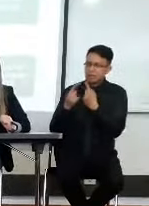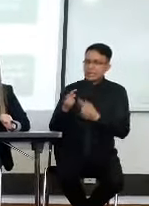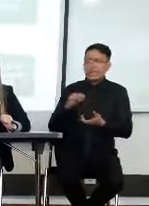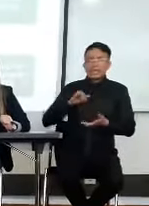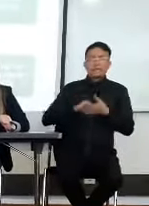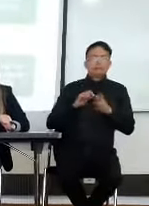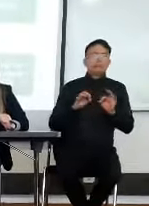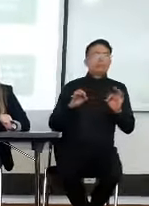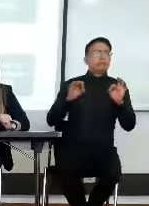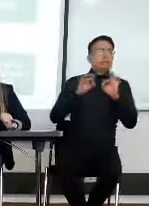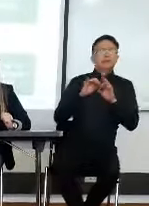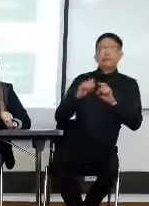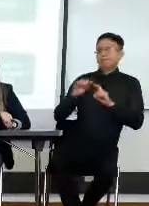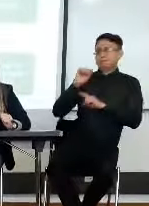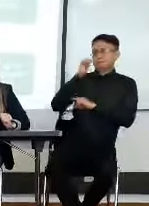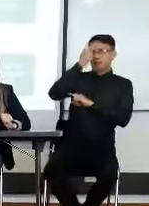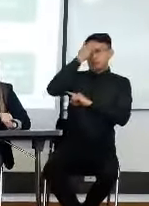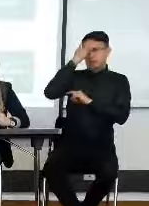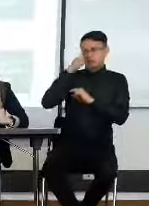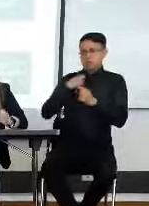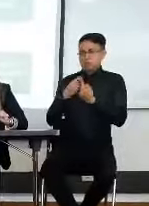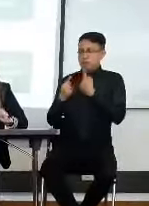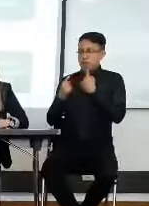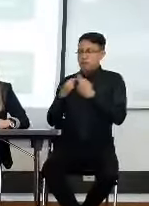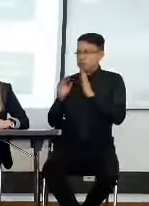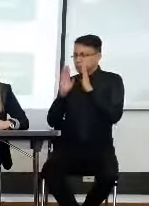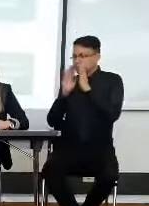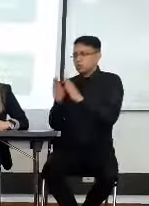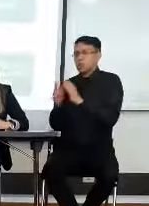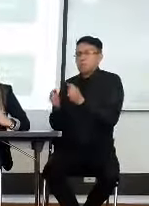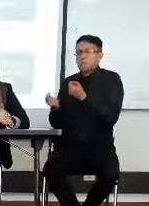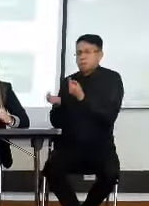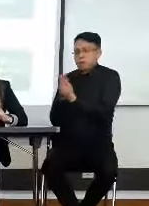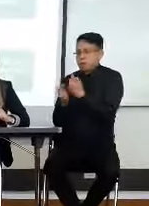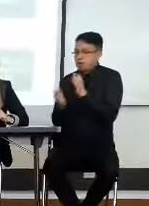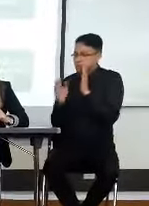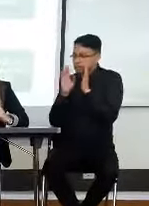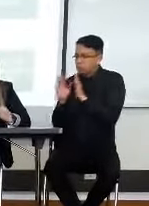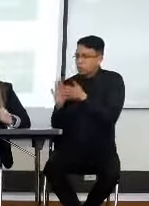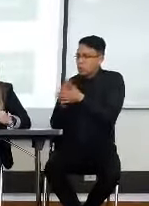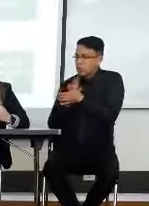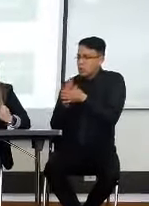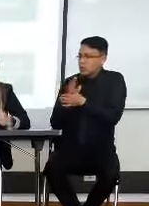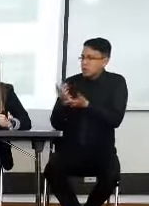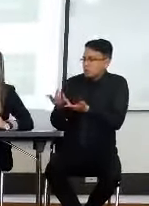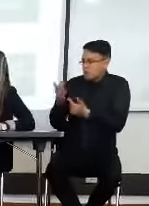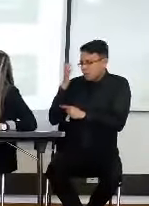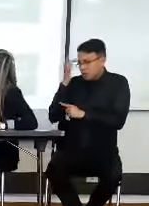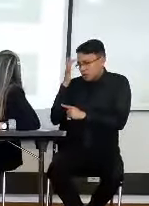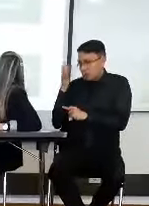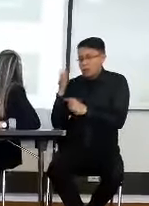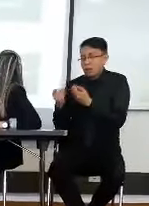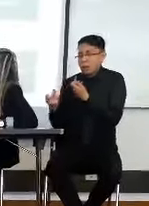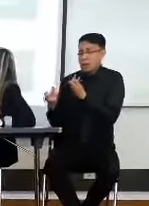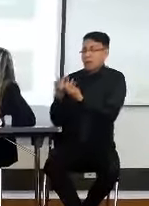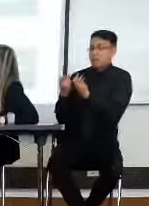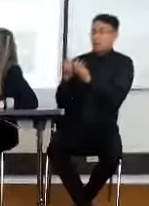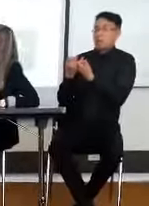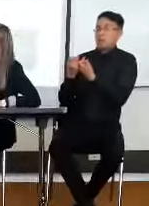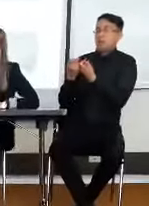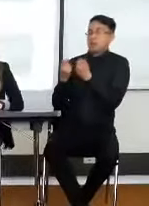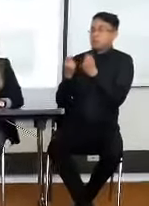El empezar a generar un espacio con la persona y dirigirnos a esa persona, escuchar a la persona, escuchar su voz, su necesidad.